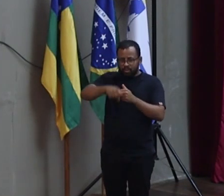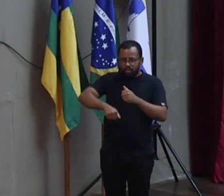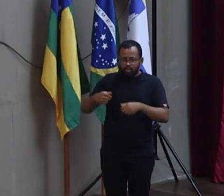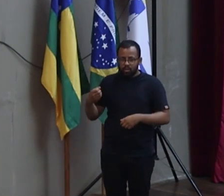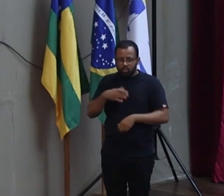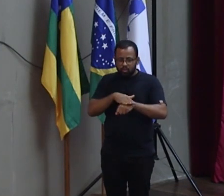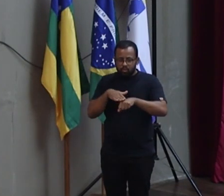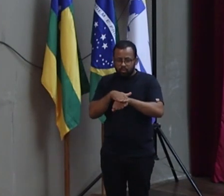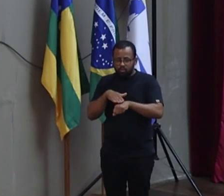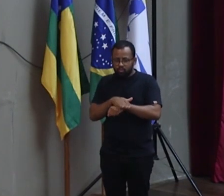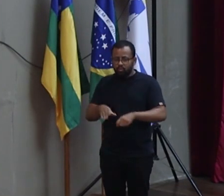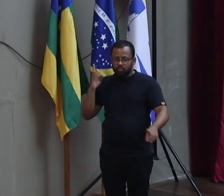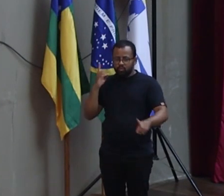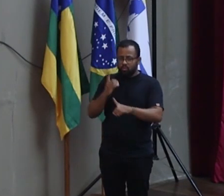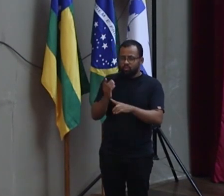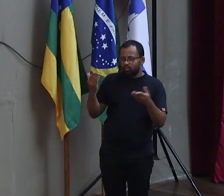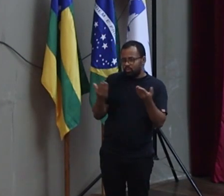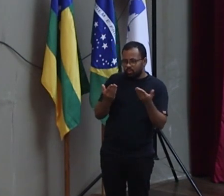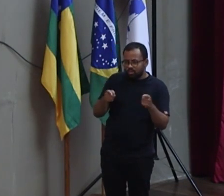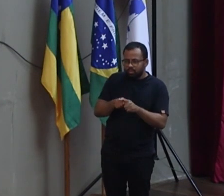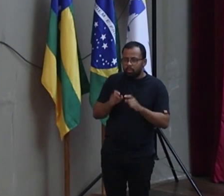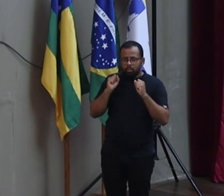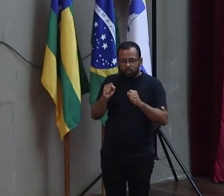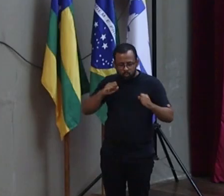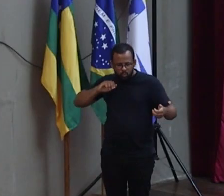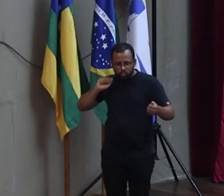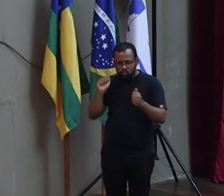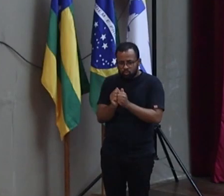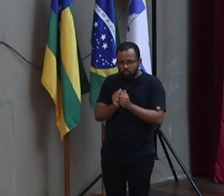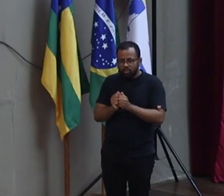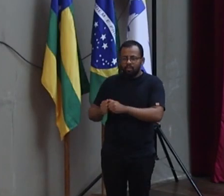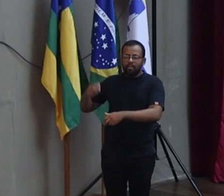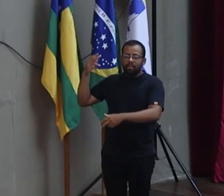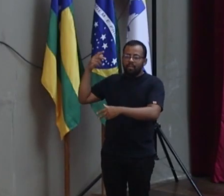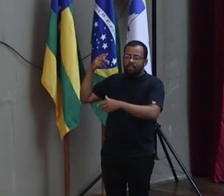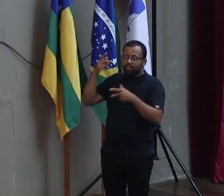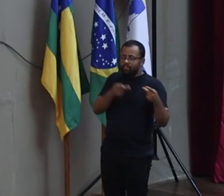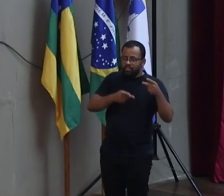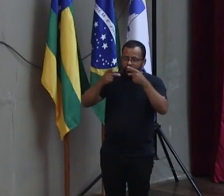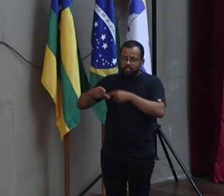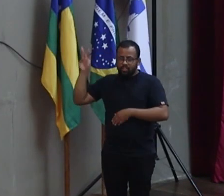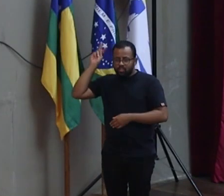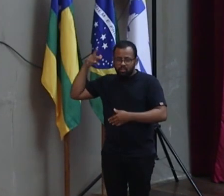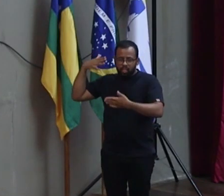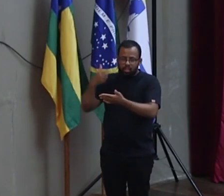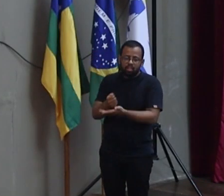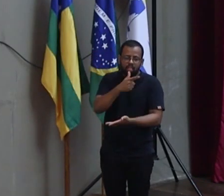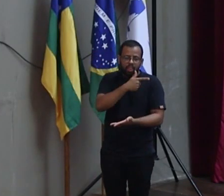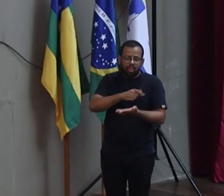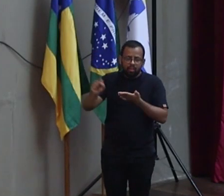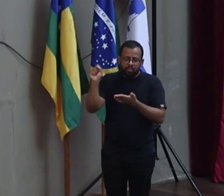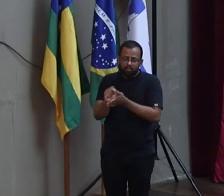essa nossa conversa, esse nosso encontro de hoje. Que possamos, juntos e juntas, revisitar a história da LAB como